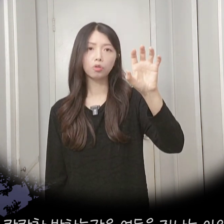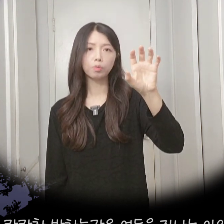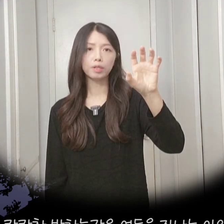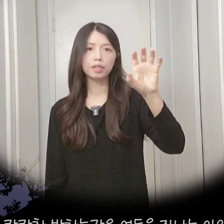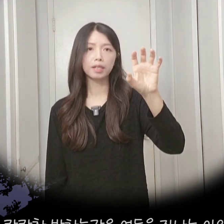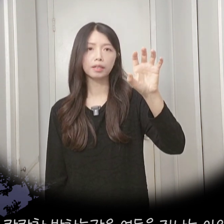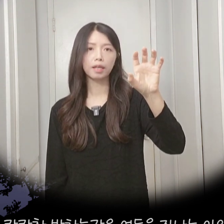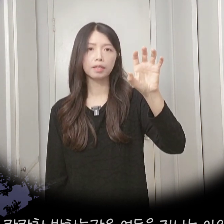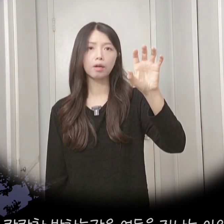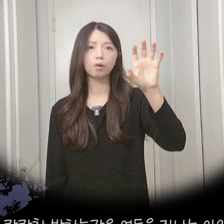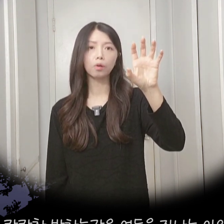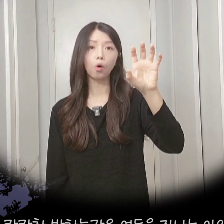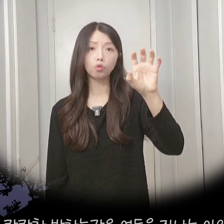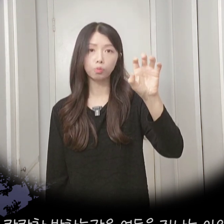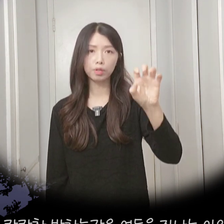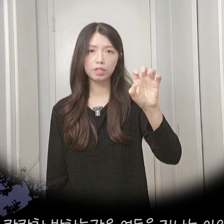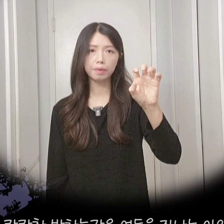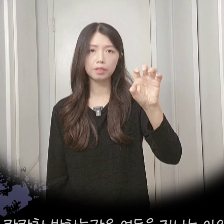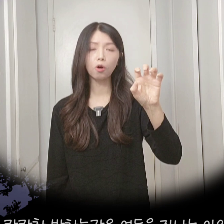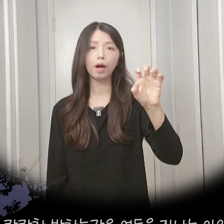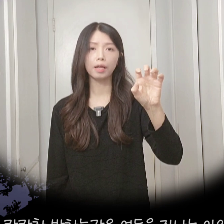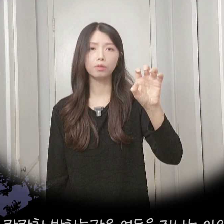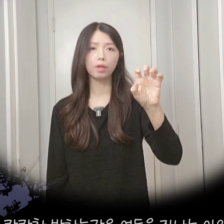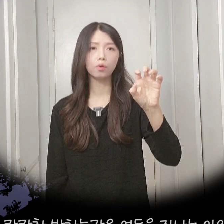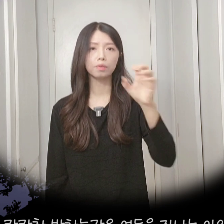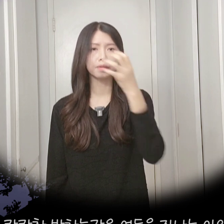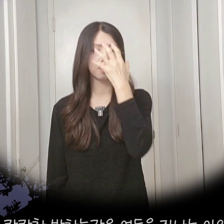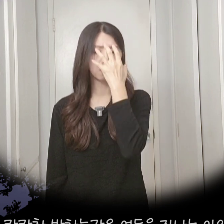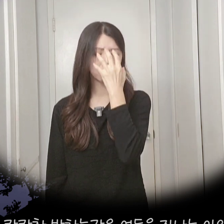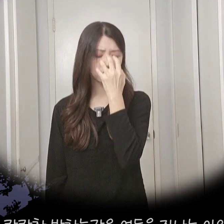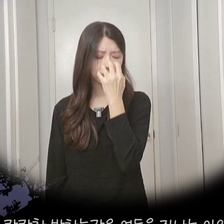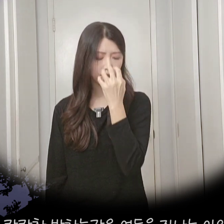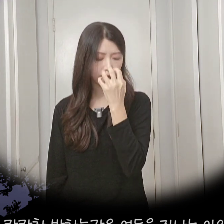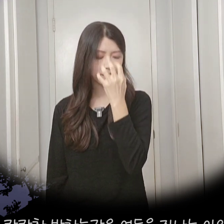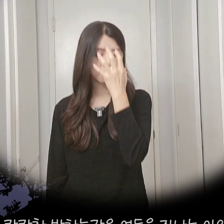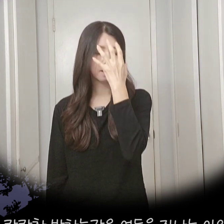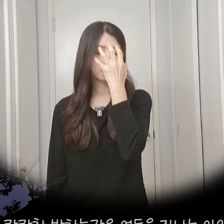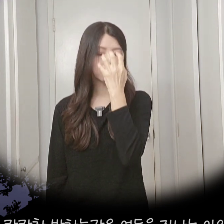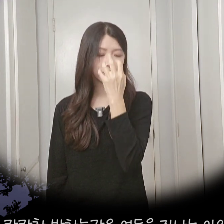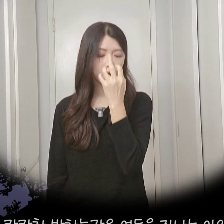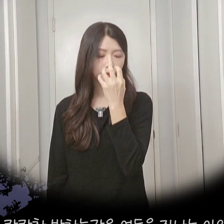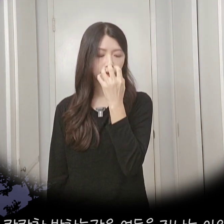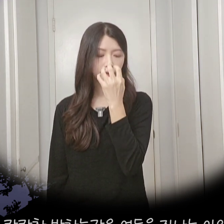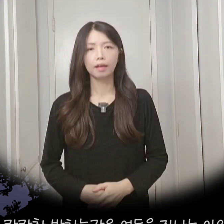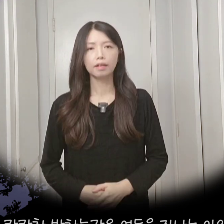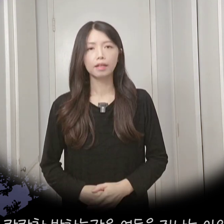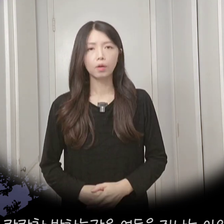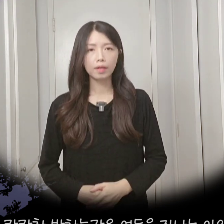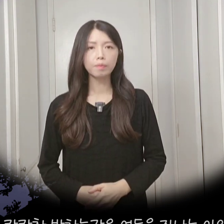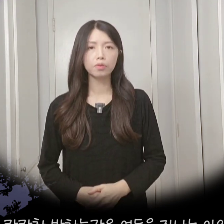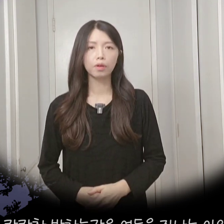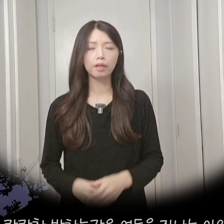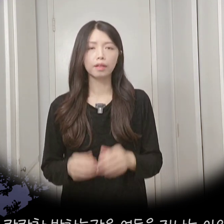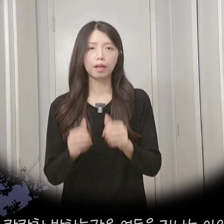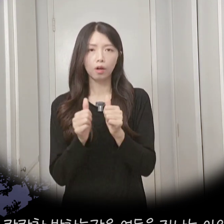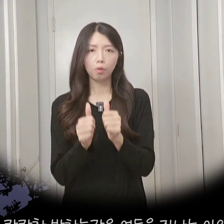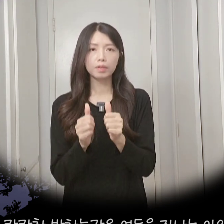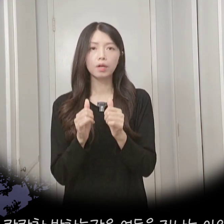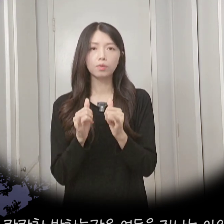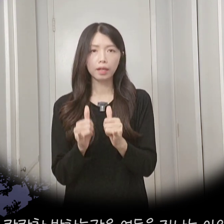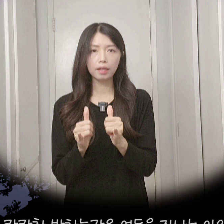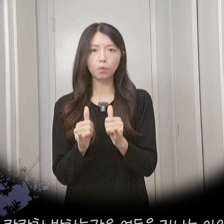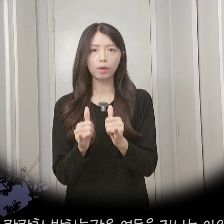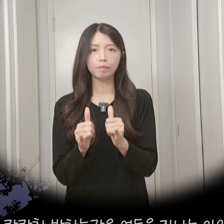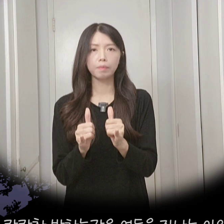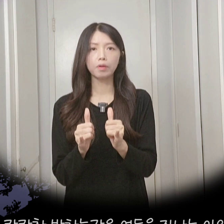처음에 구부리신 이 상태에서 더 구부리시면서 아래로 내려오시면 돼요. 우울하다, 우울하다. 그리고 사람 수어는